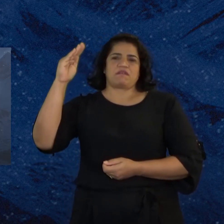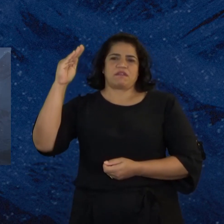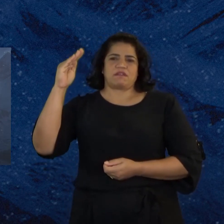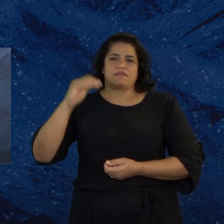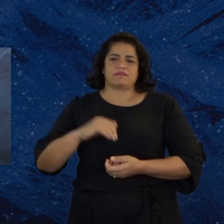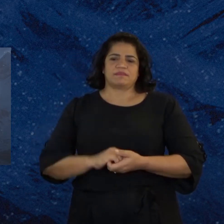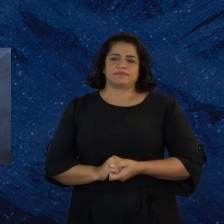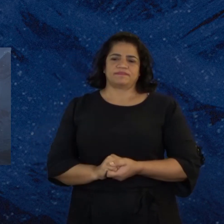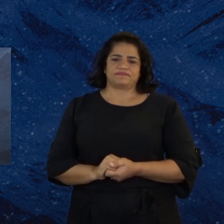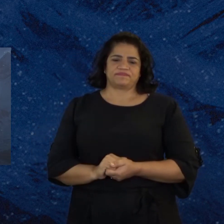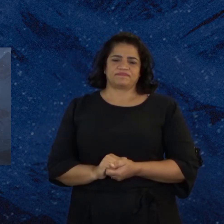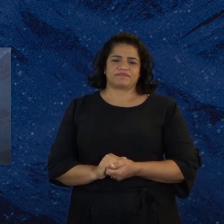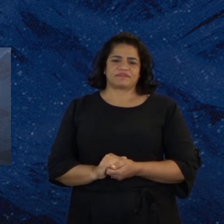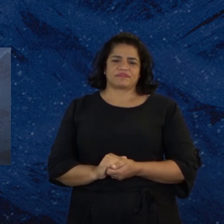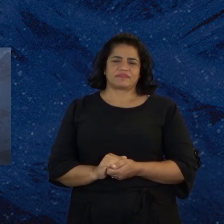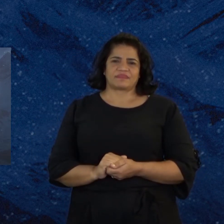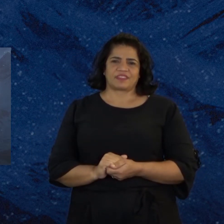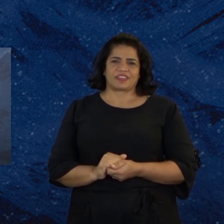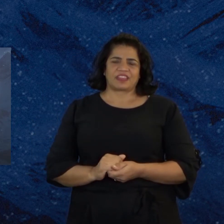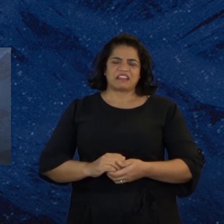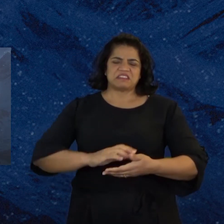Não tem ninguém melhor que a gente.